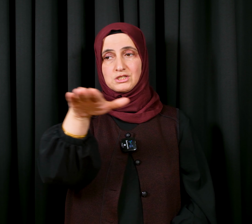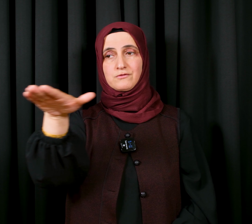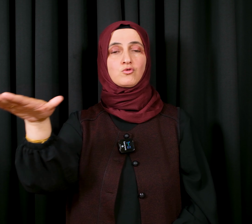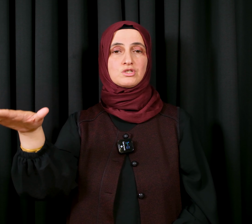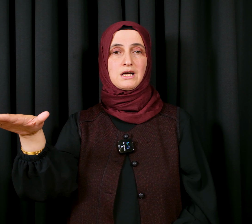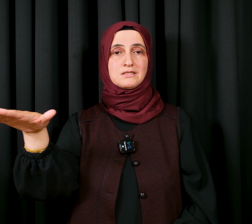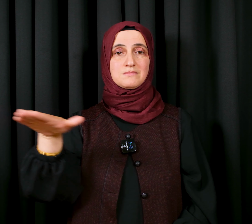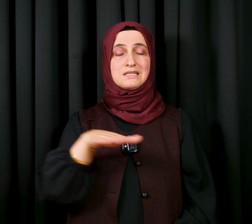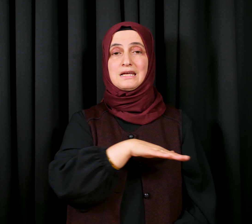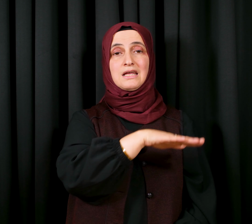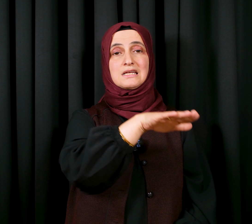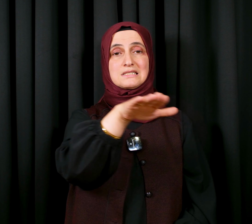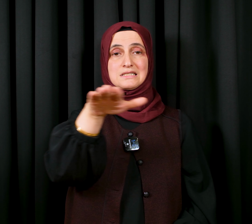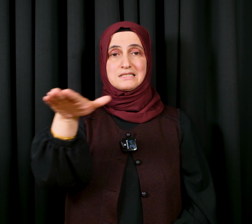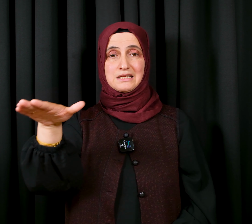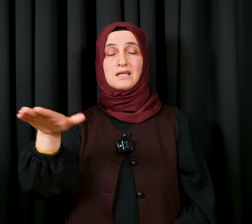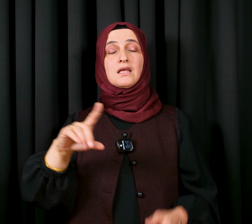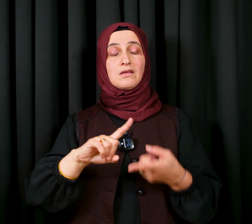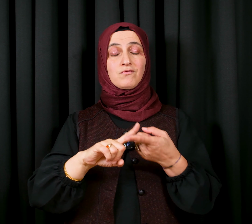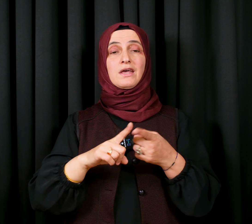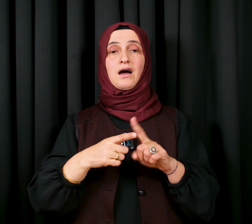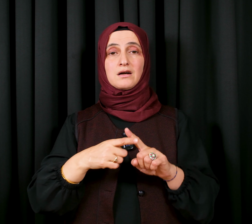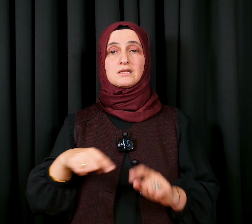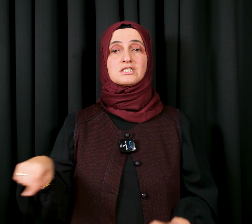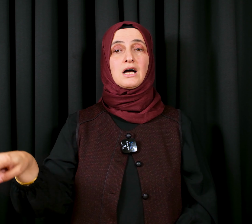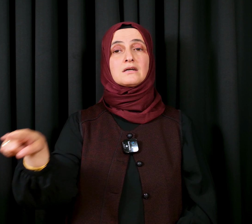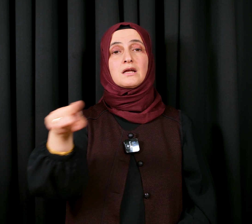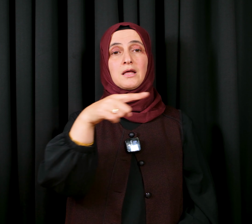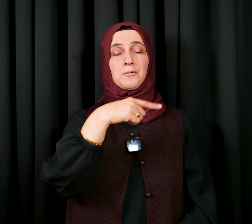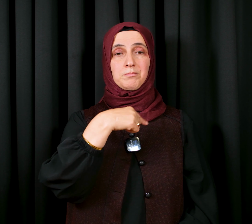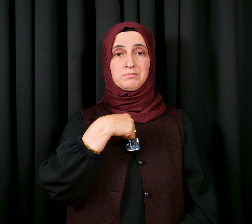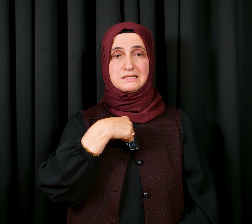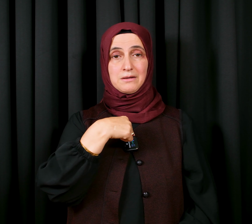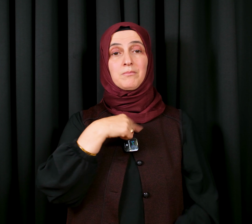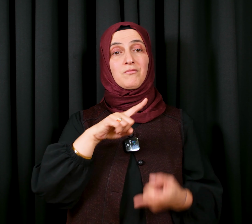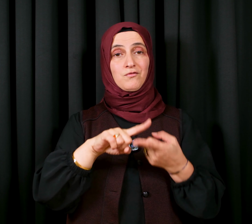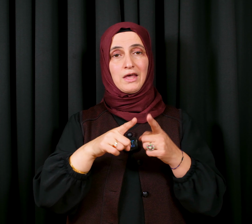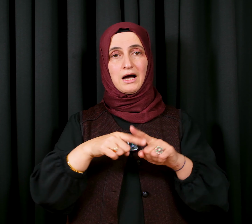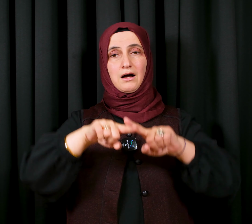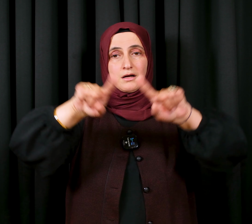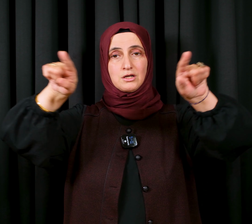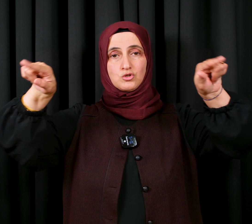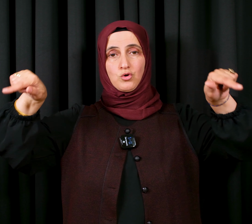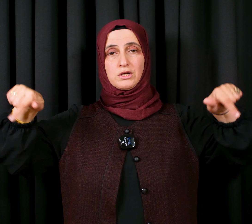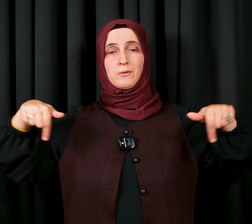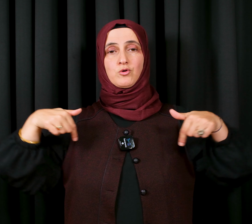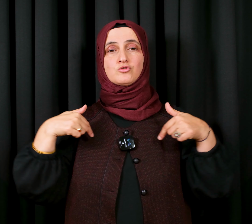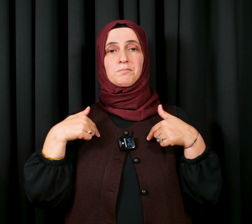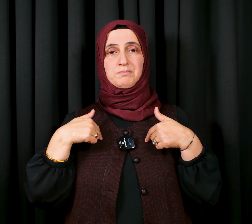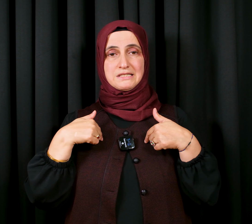tarafı gösterdiğimizde sizin veya arkadaşlar bizim veya şöyle yapıyoruz bizim